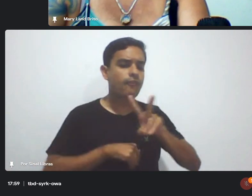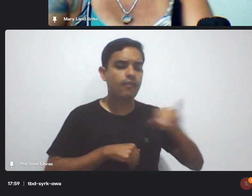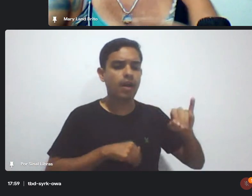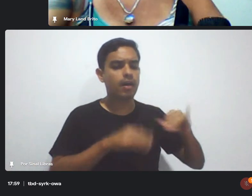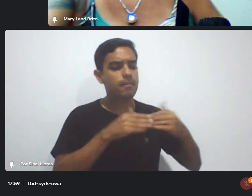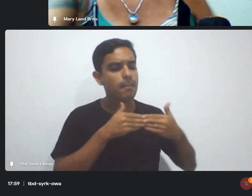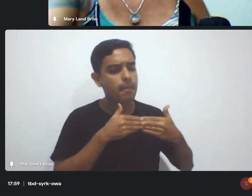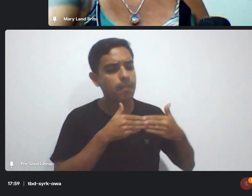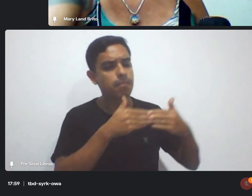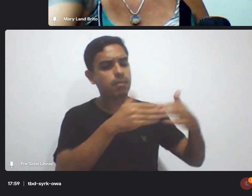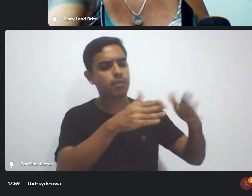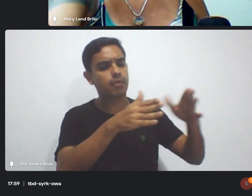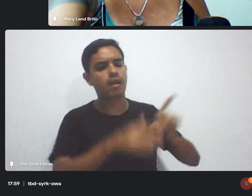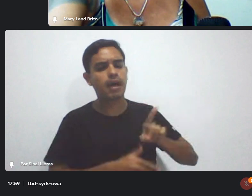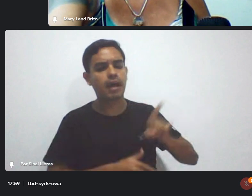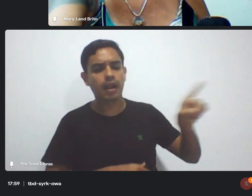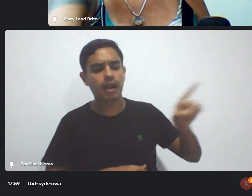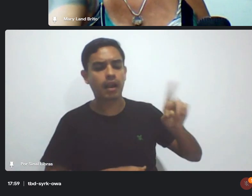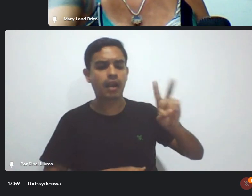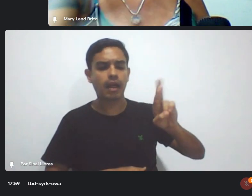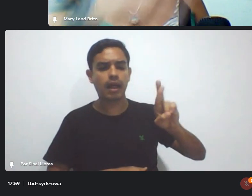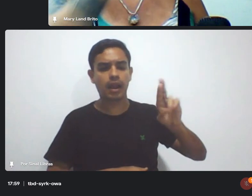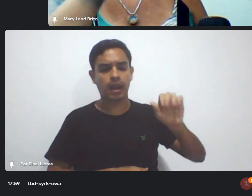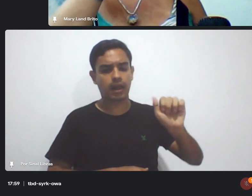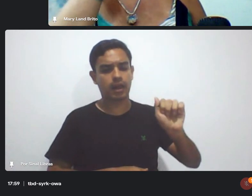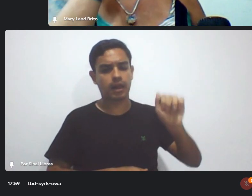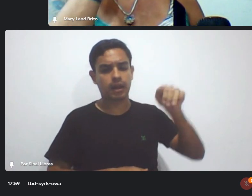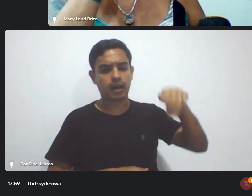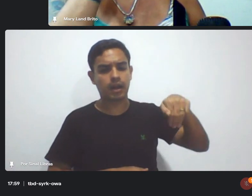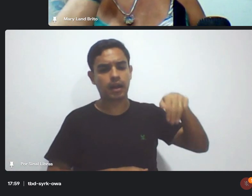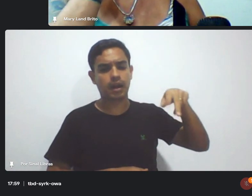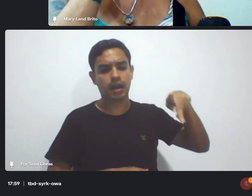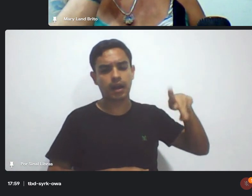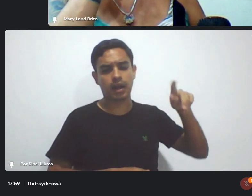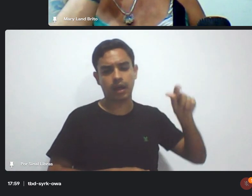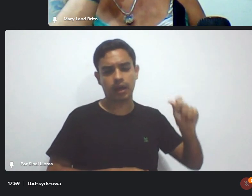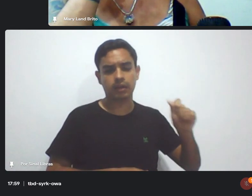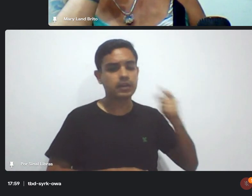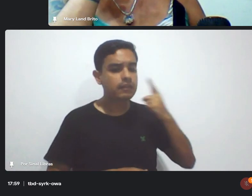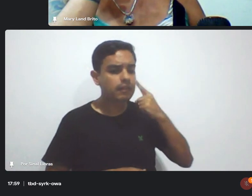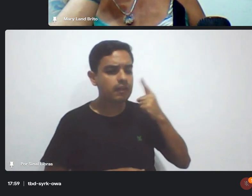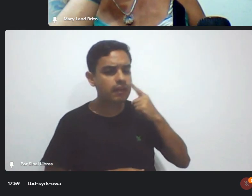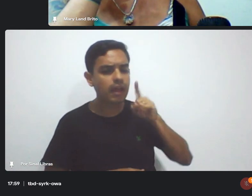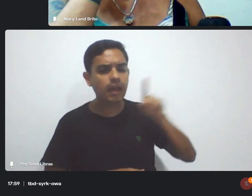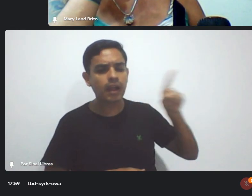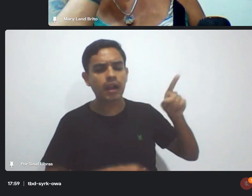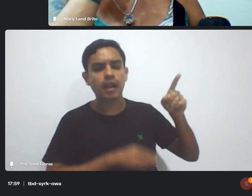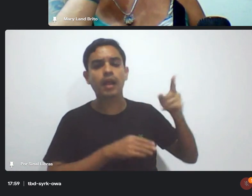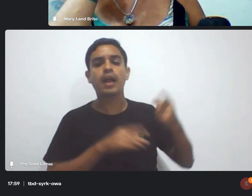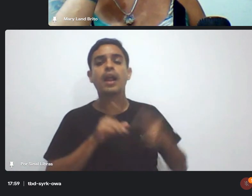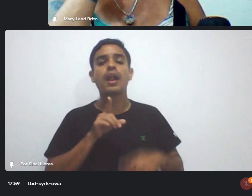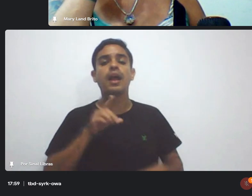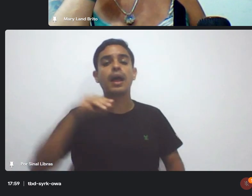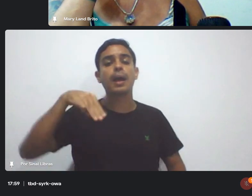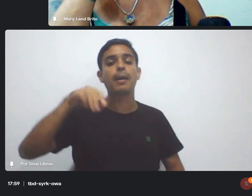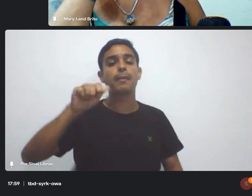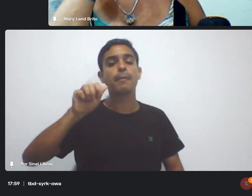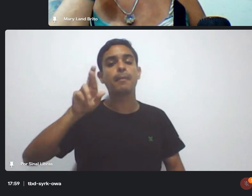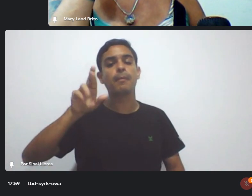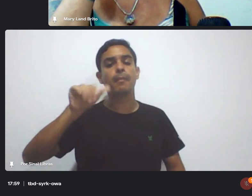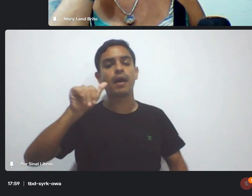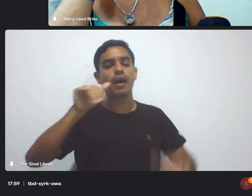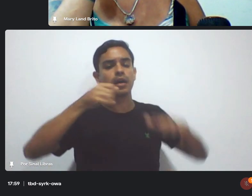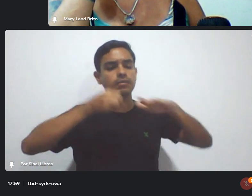rampa. Estamos fechando todos os detalhes, onde vai ficar também a companheira Marilande, com a Secretaria Especial